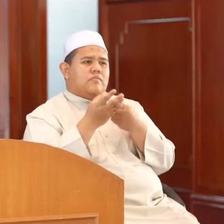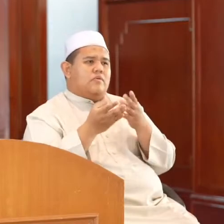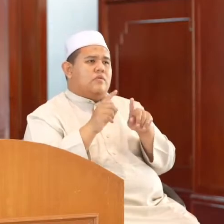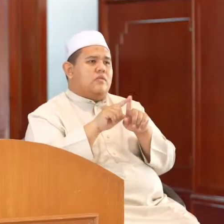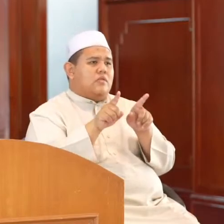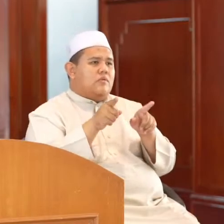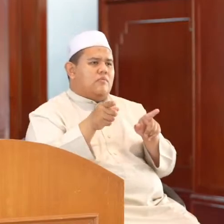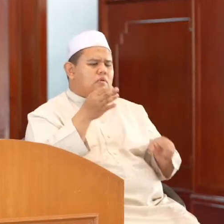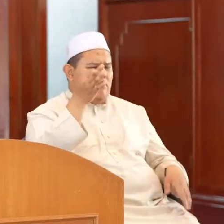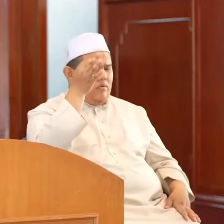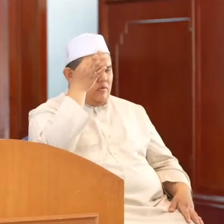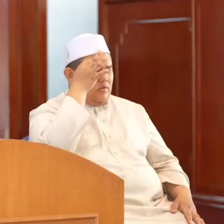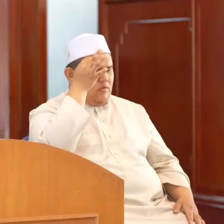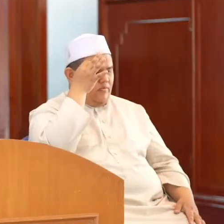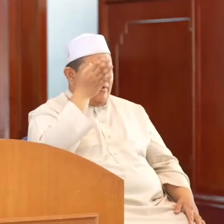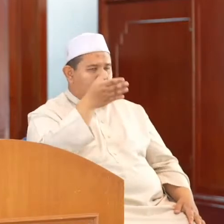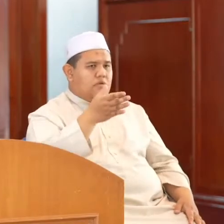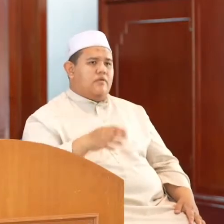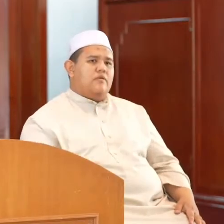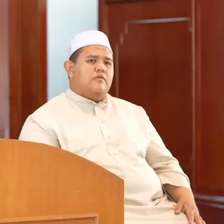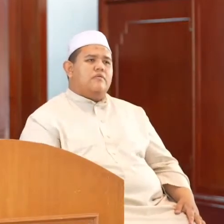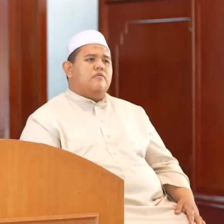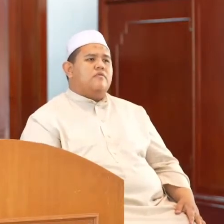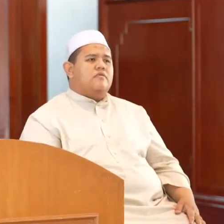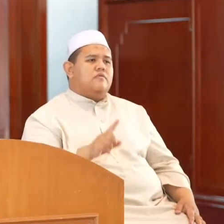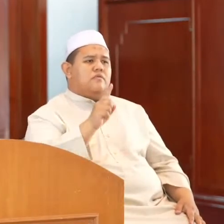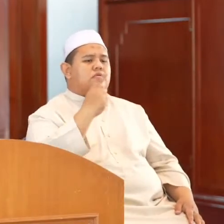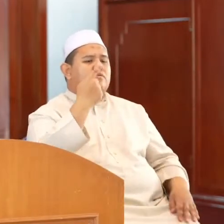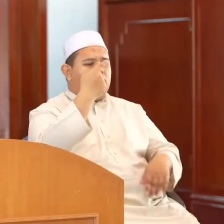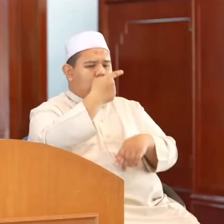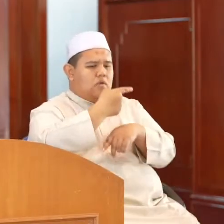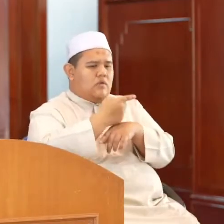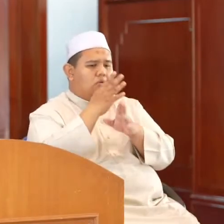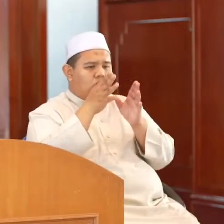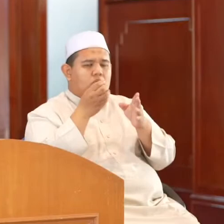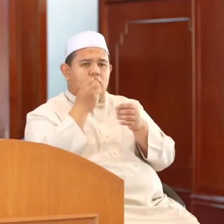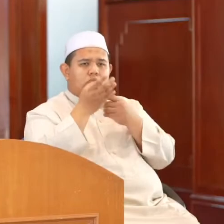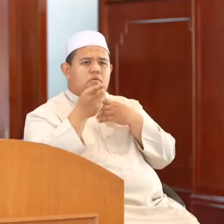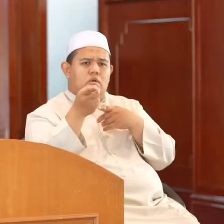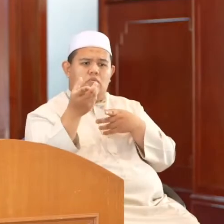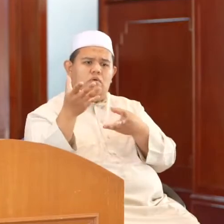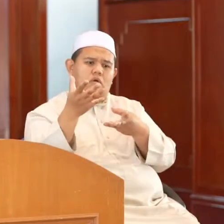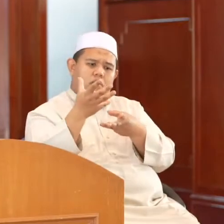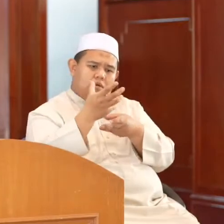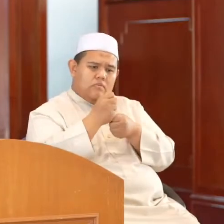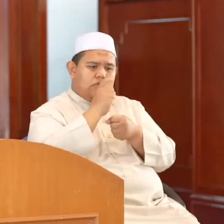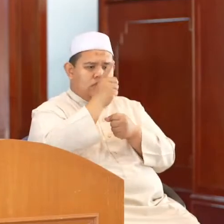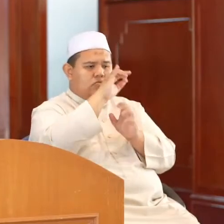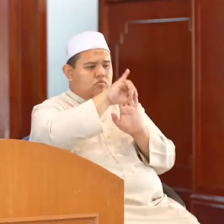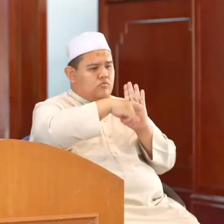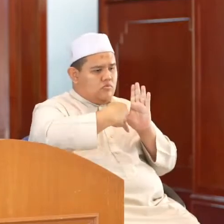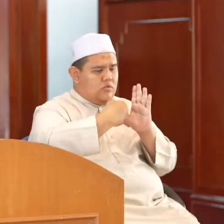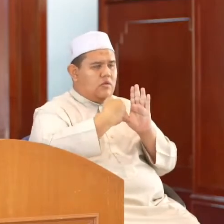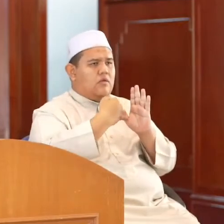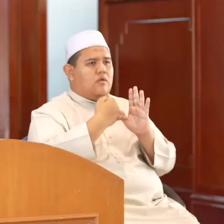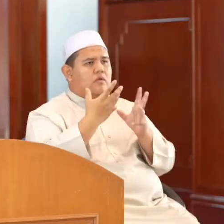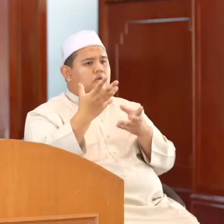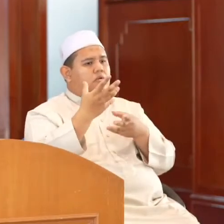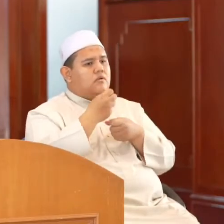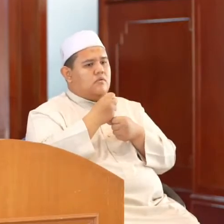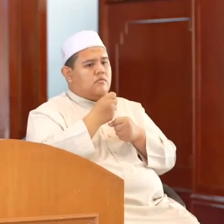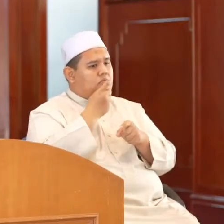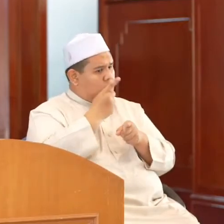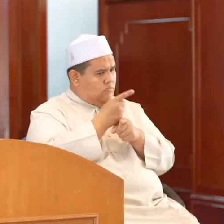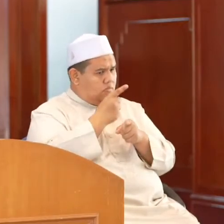Tapi tuan-tuan bayangkan, satu hari orang kata awak dapat duit 1 juta. Memang